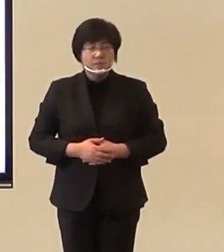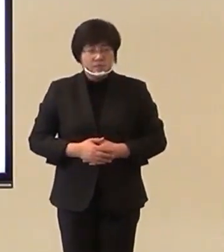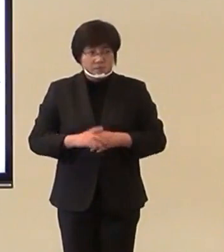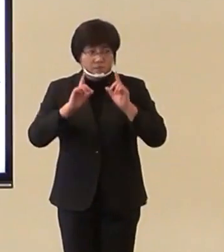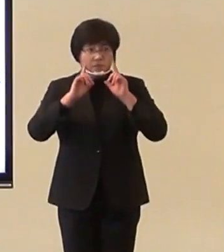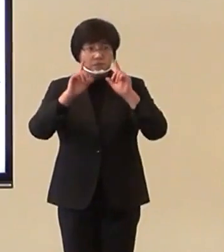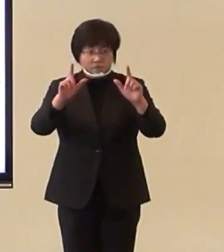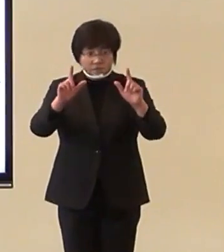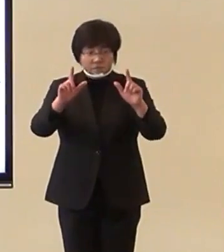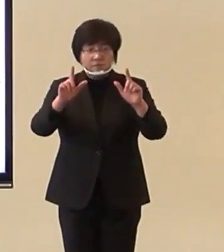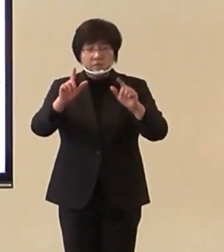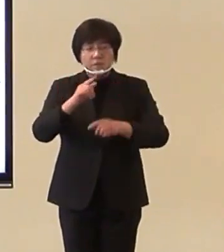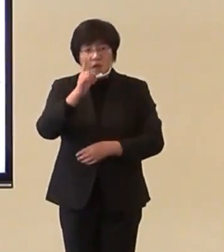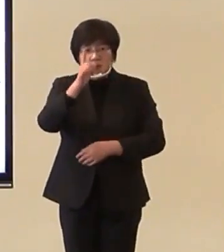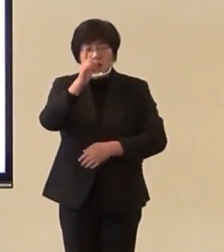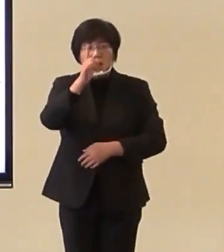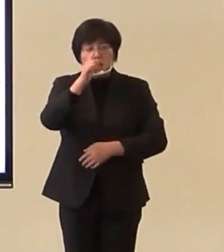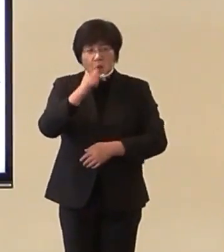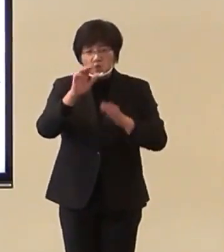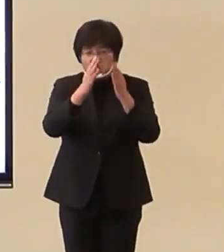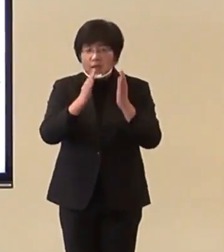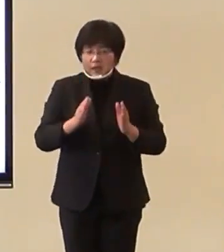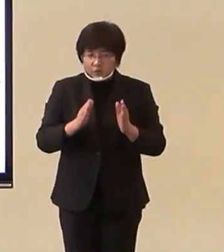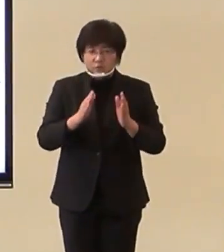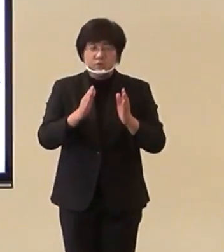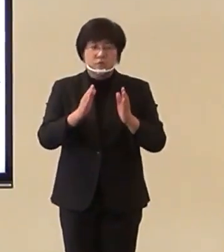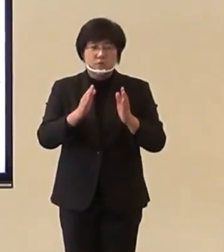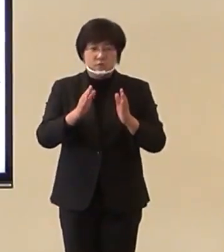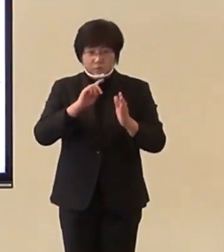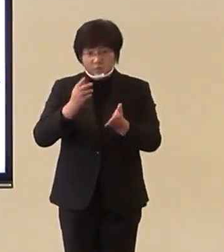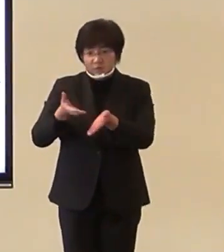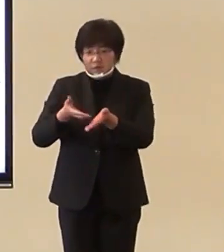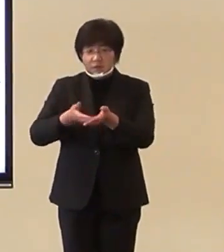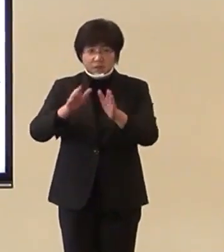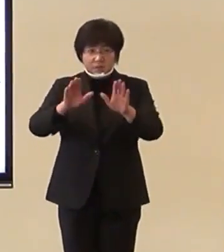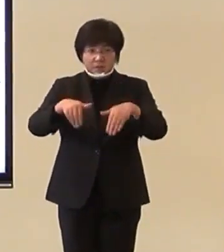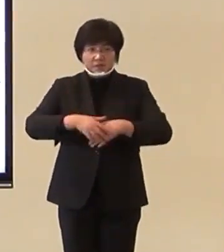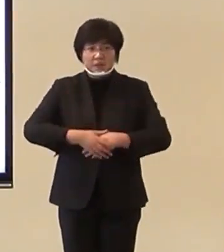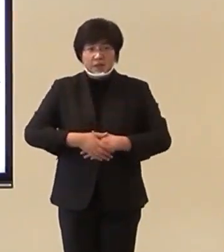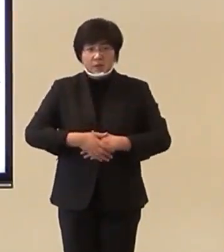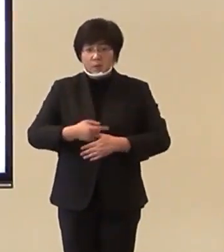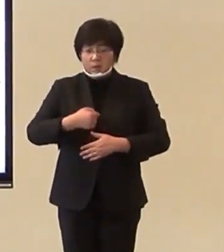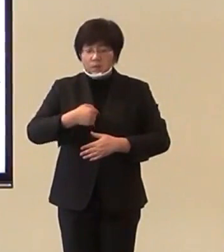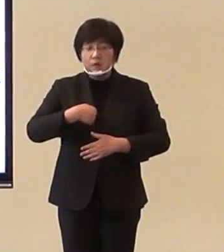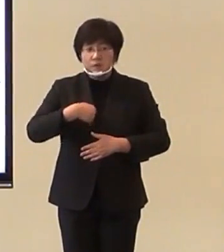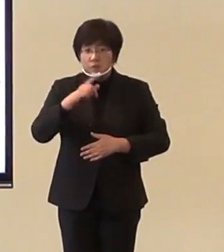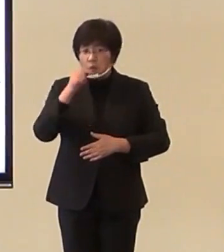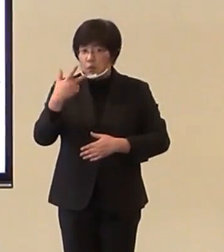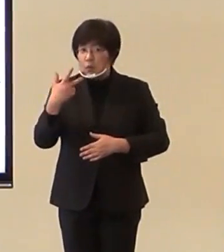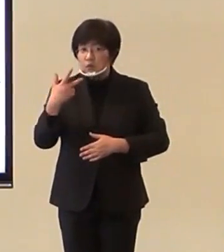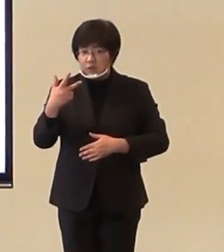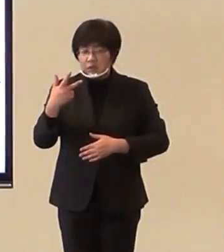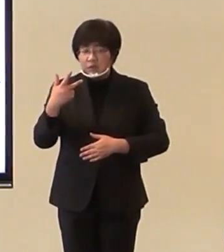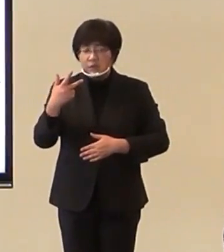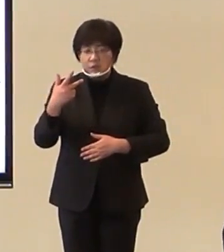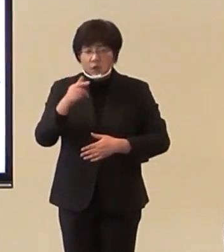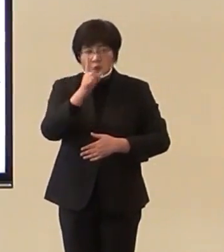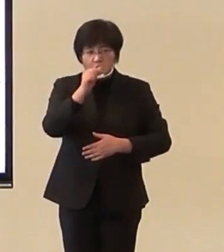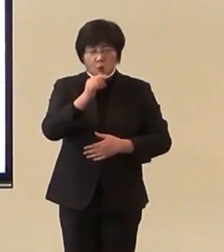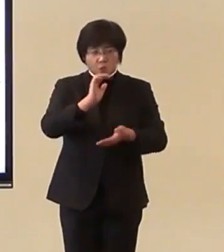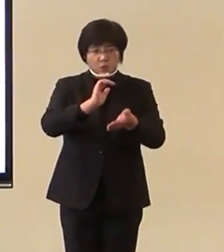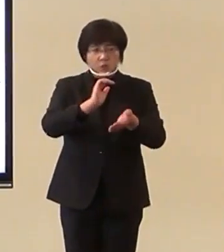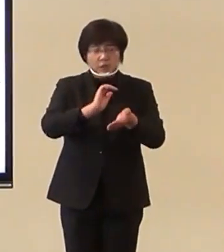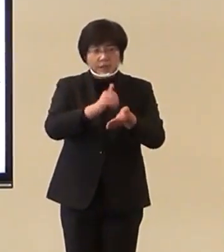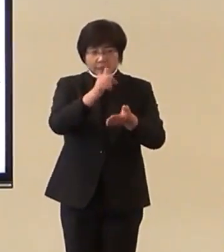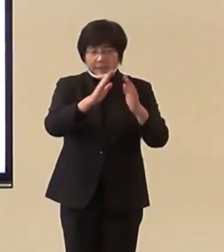交付モデル、交付スタイルというのを使いましたけれども、私ども、交付士と交付士司会さんは非常に